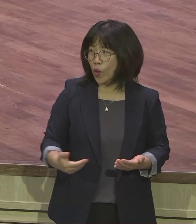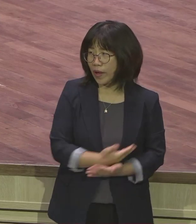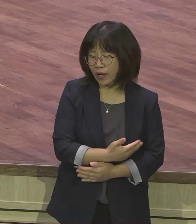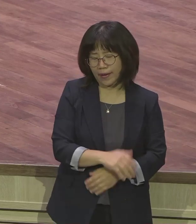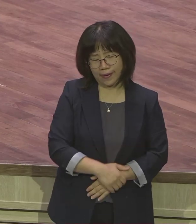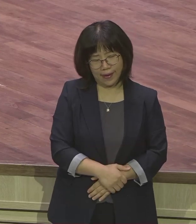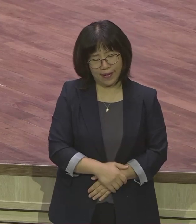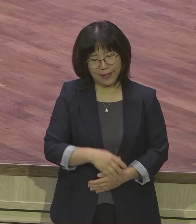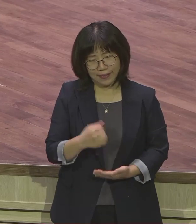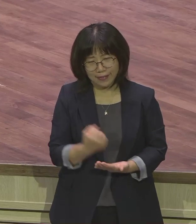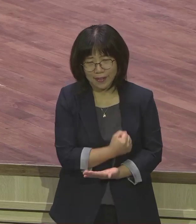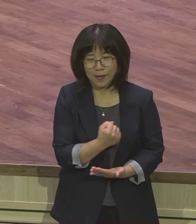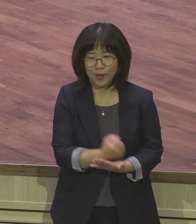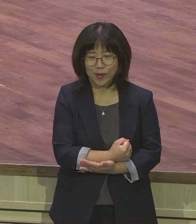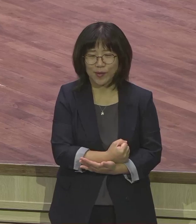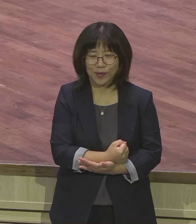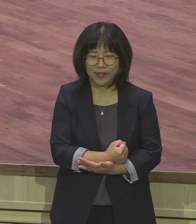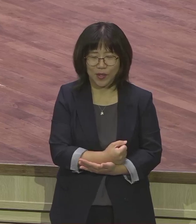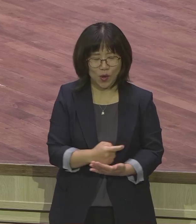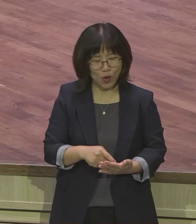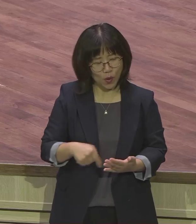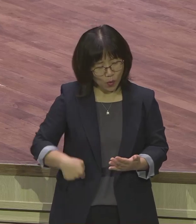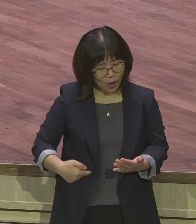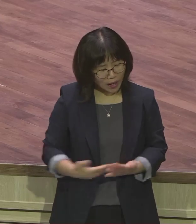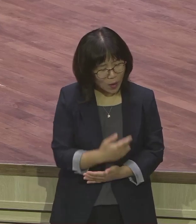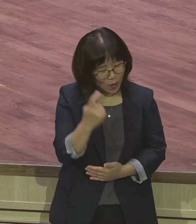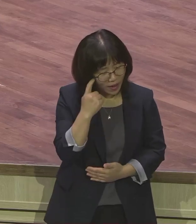그만큼 철천지 원수였습니다.